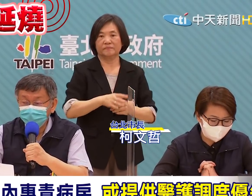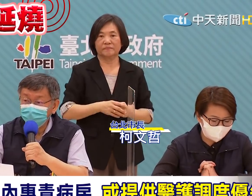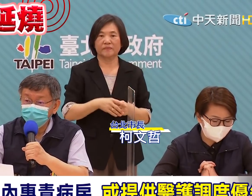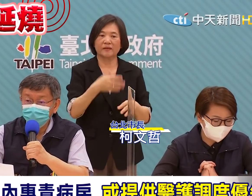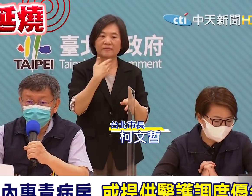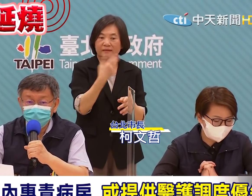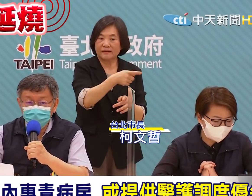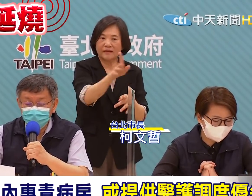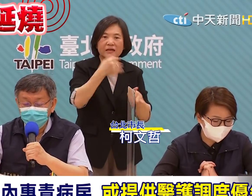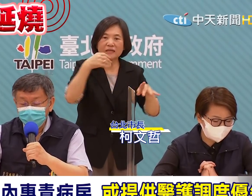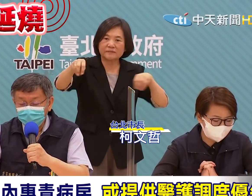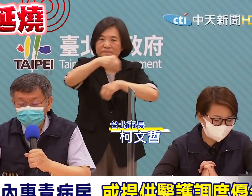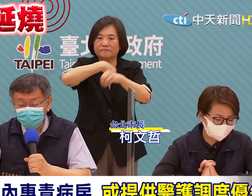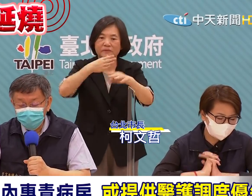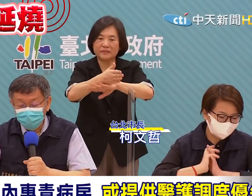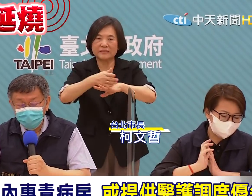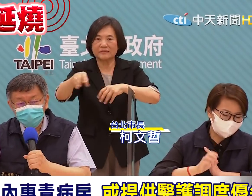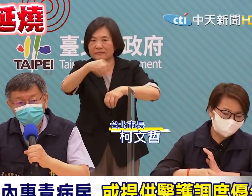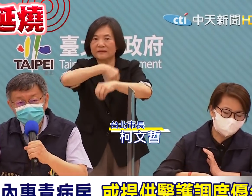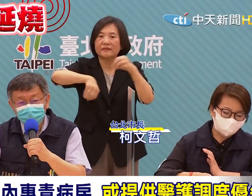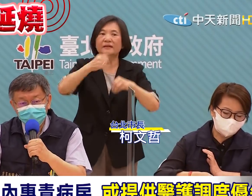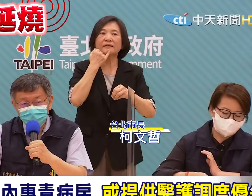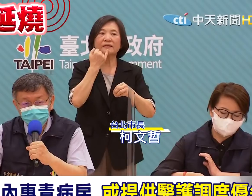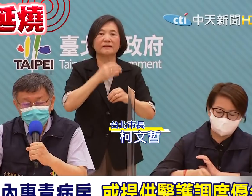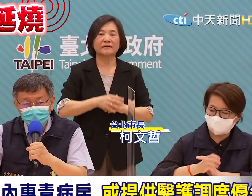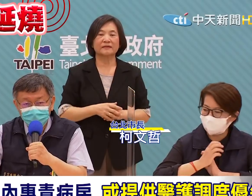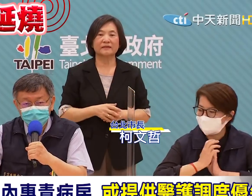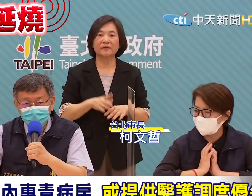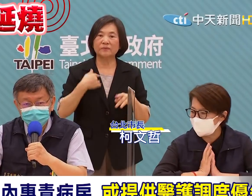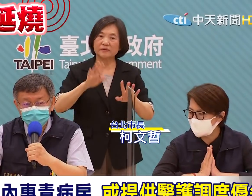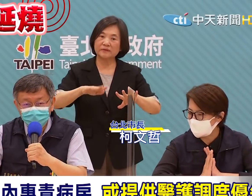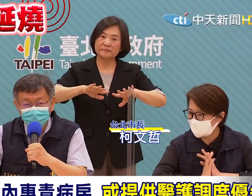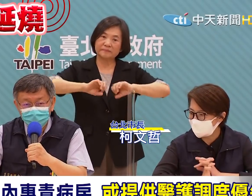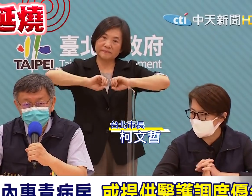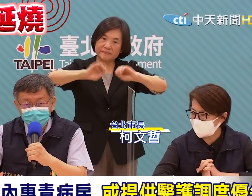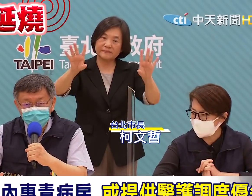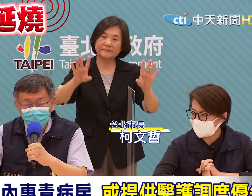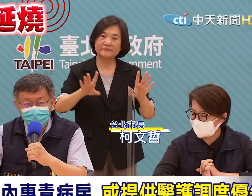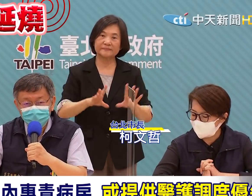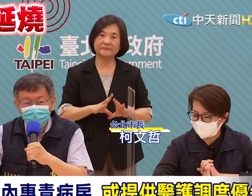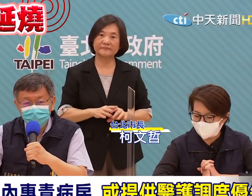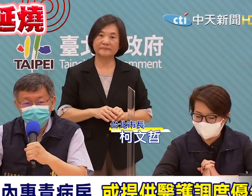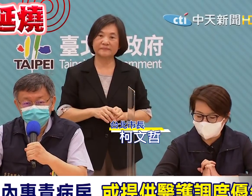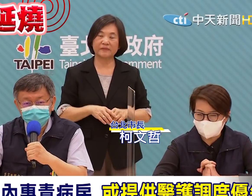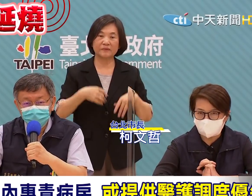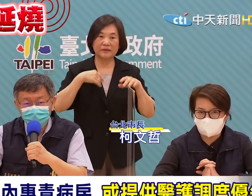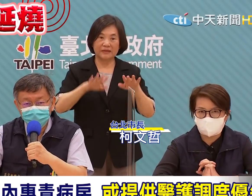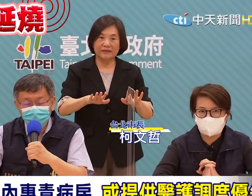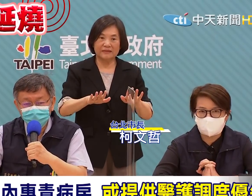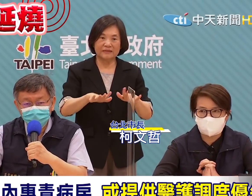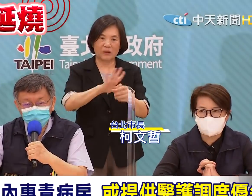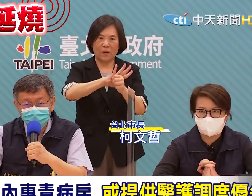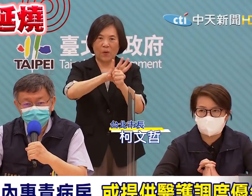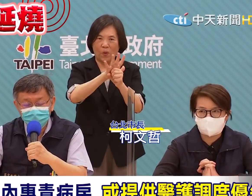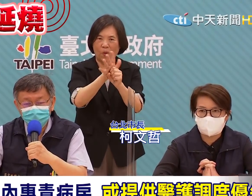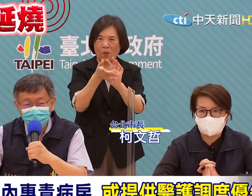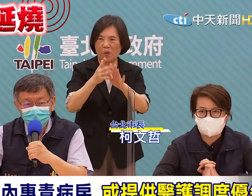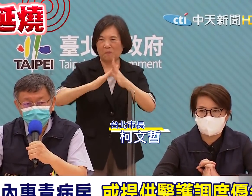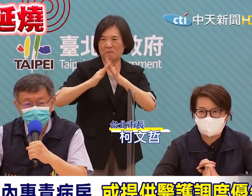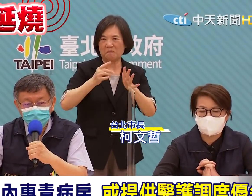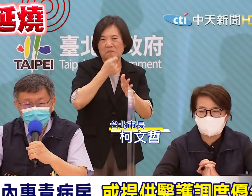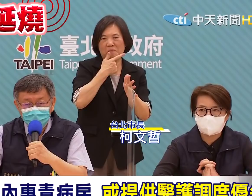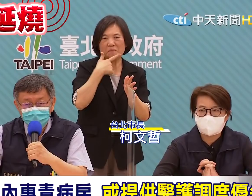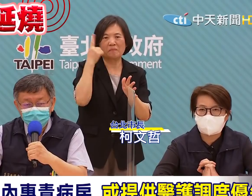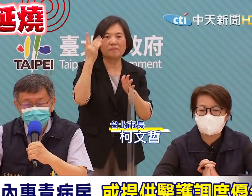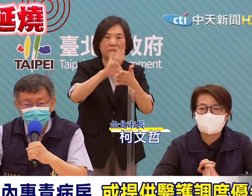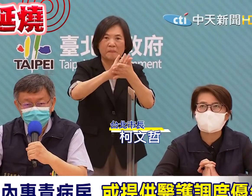应该就可以解决掉。所以是这样的，要跟国人讲哦，这场战争是滚动式修正，一直在变